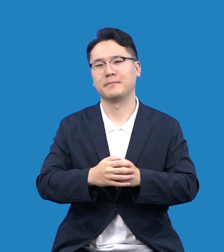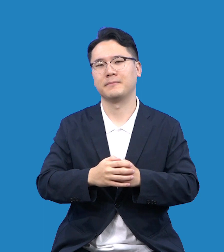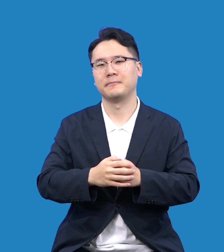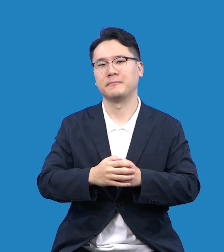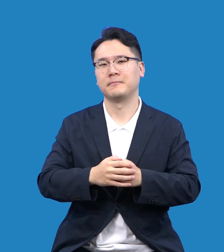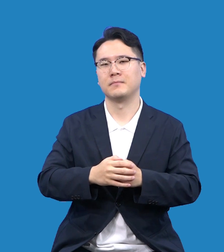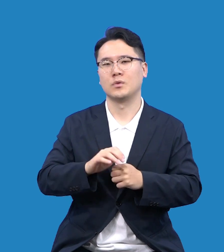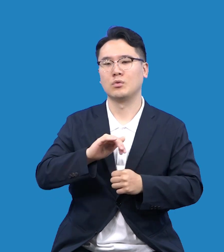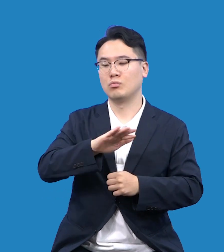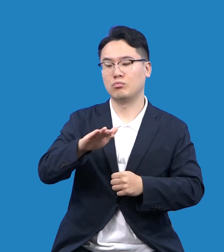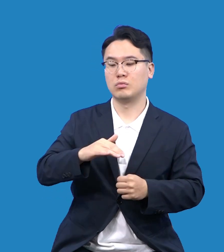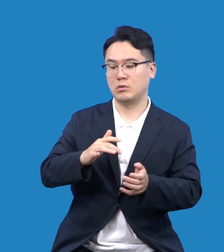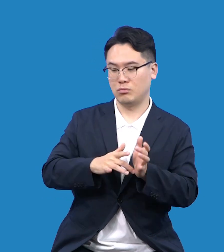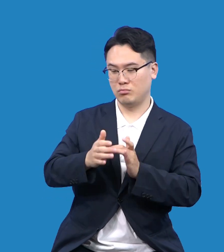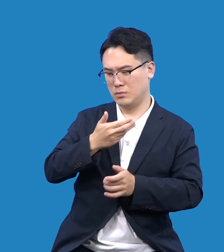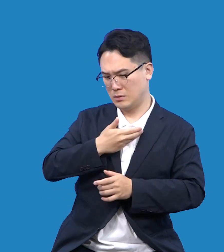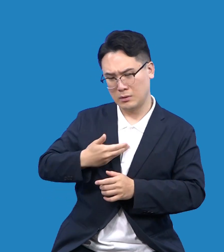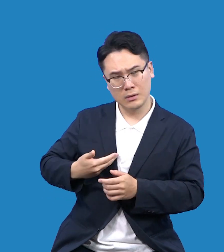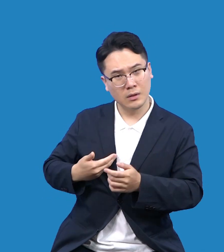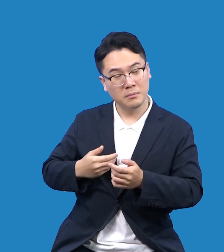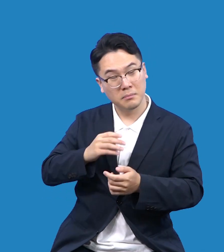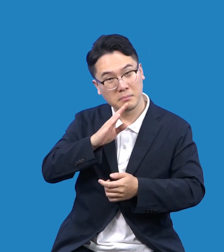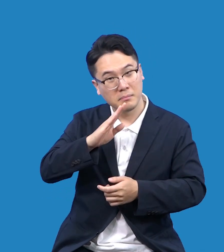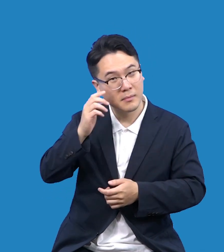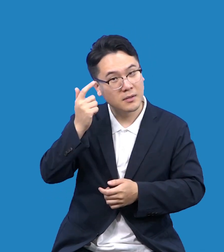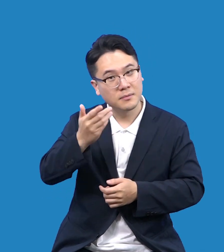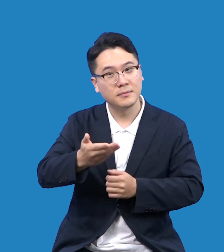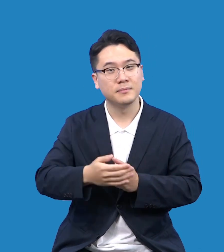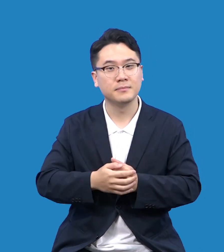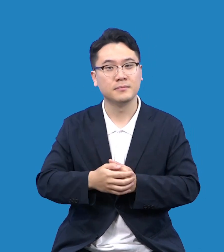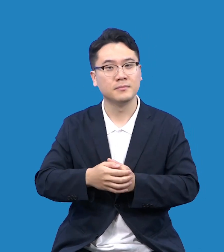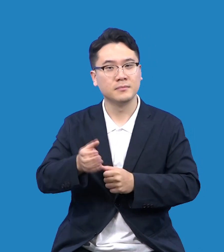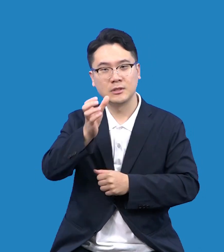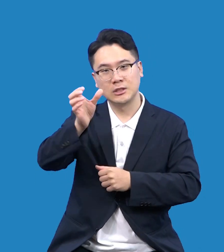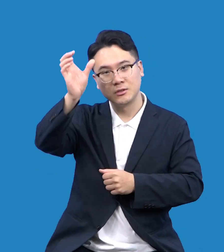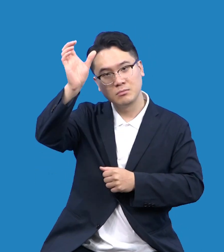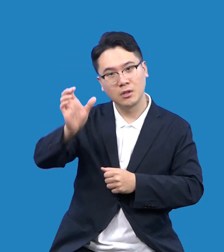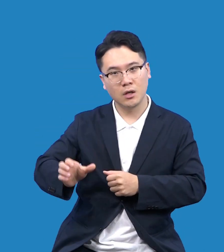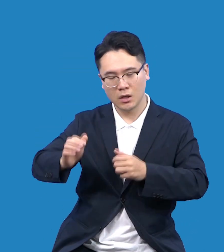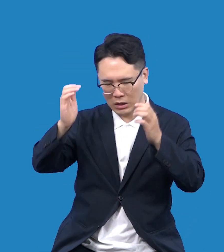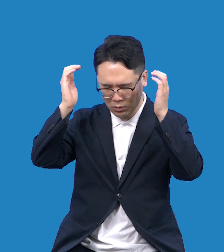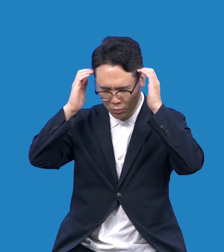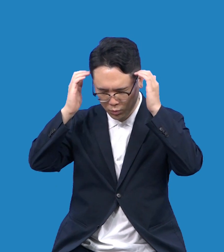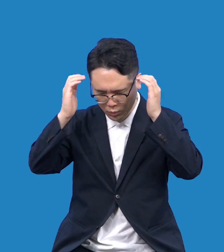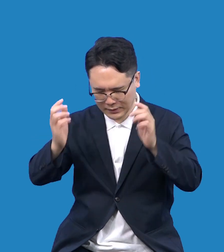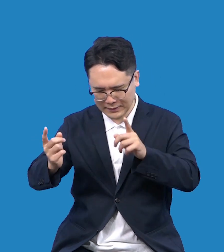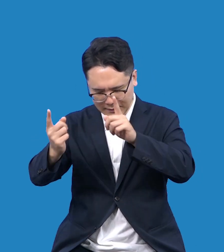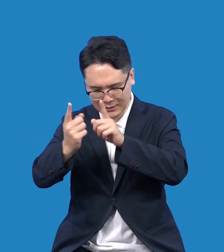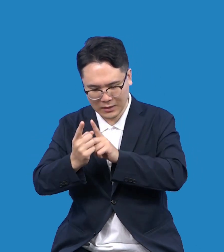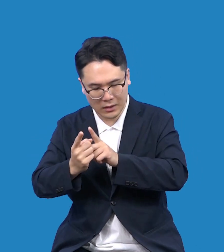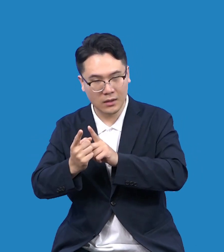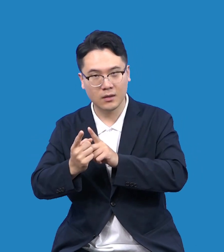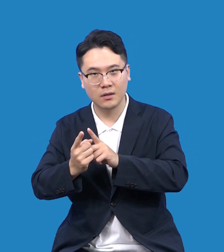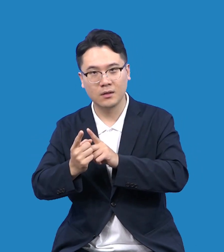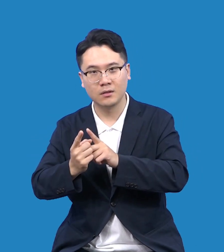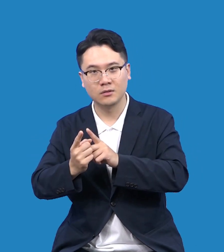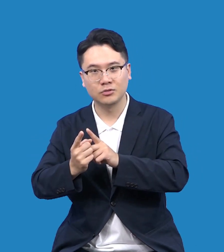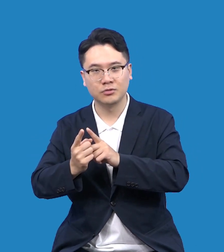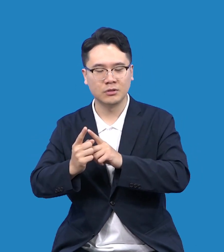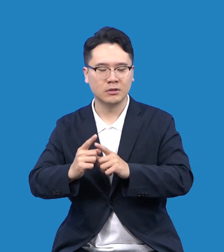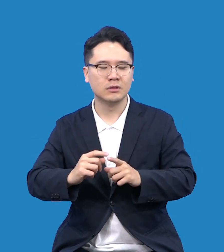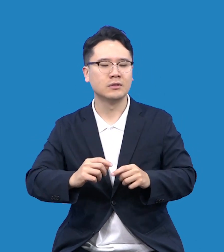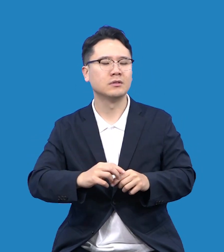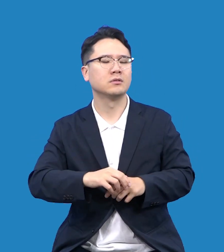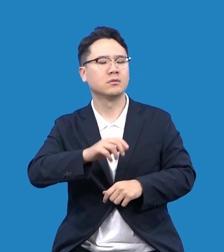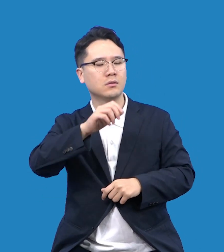그리고도 우리가 예수님의 제자일까요? 십자가의 고통을 당하면서 자신은 그 아픔을 당하면서도 인류의